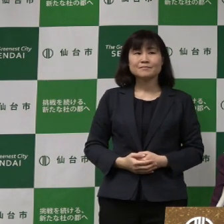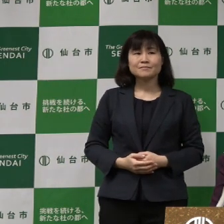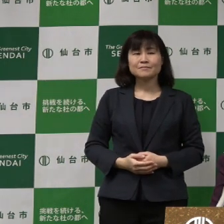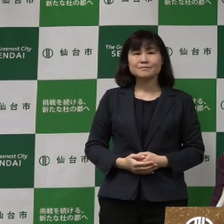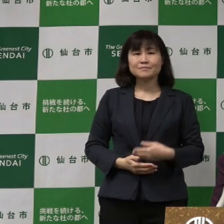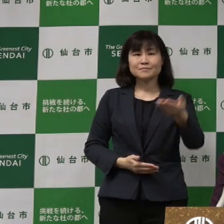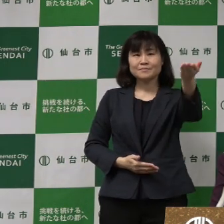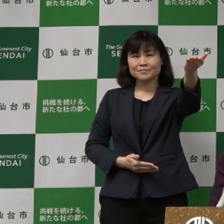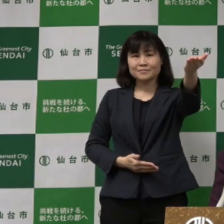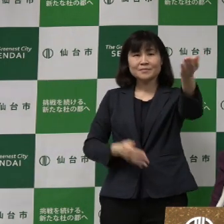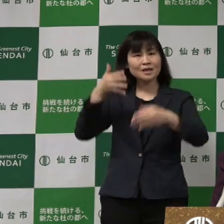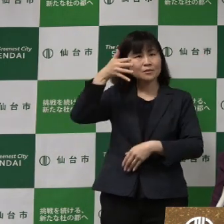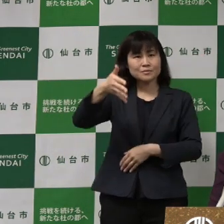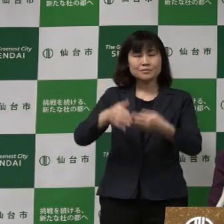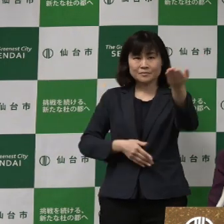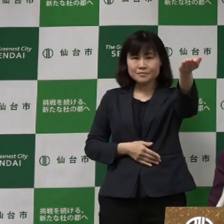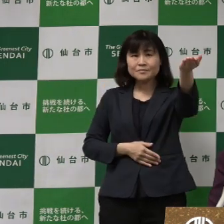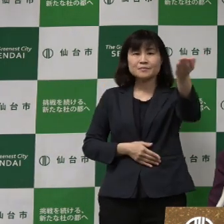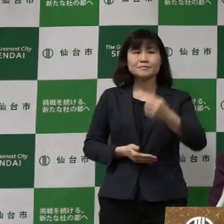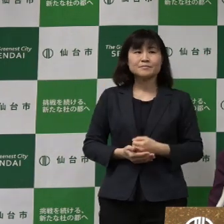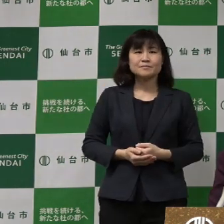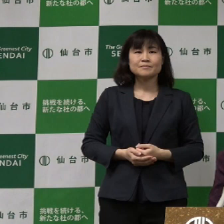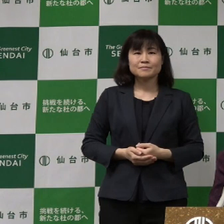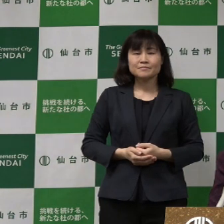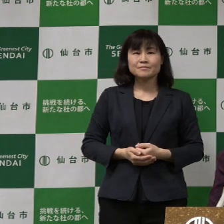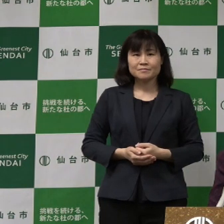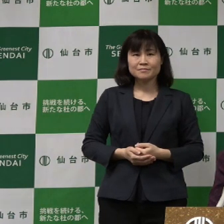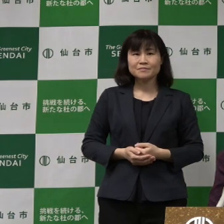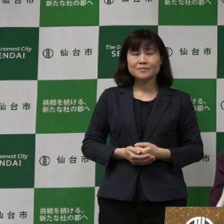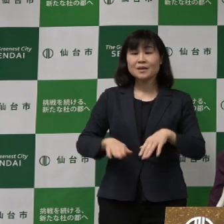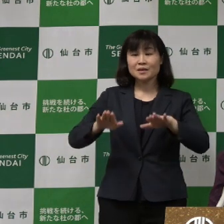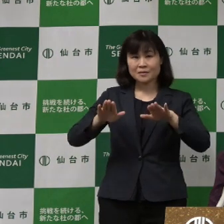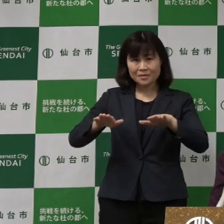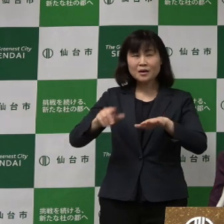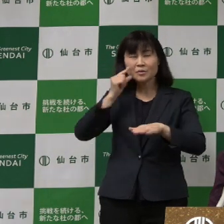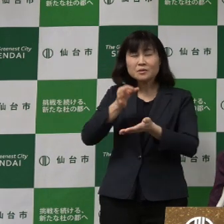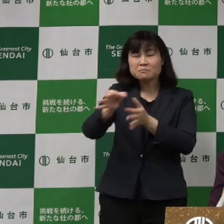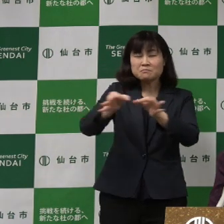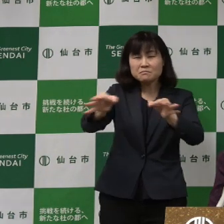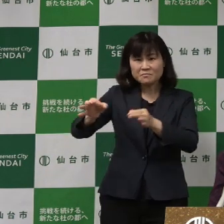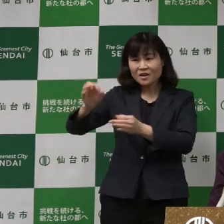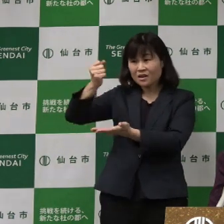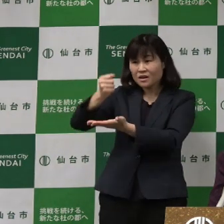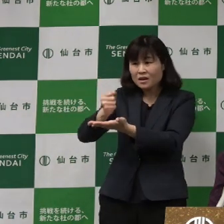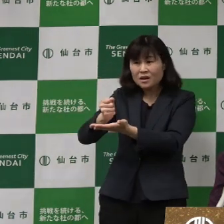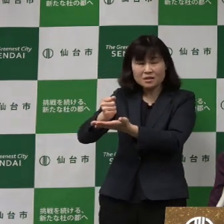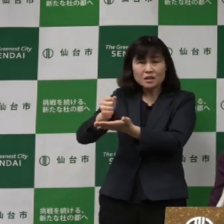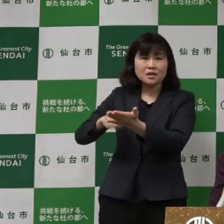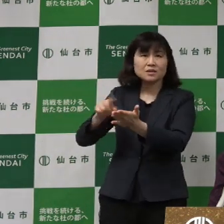すいません、もう一点まあ、こっち今おっしゃっていただいた追加補正するかどうかというところも関わってくるかと思うんです